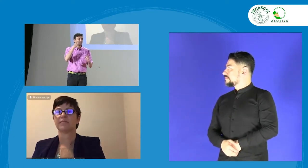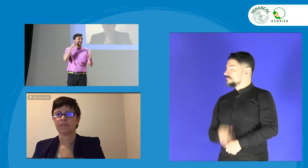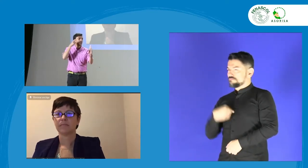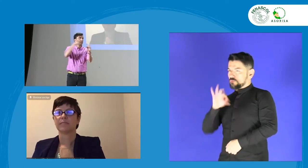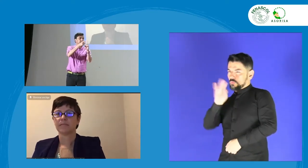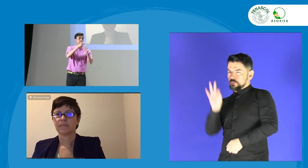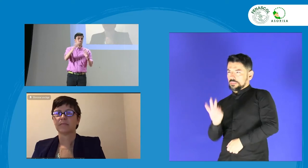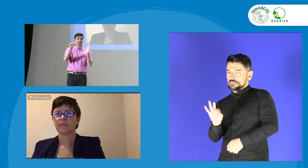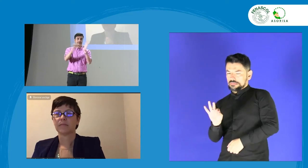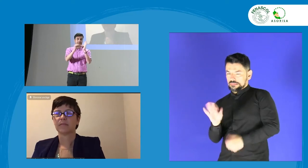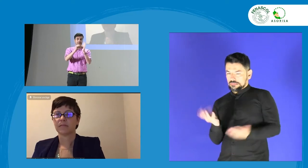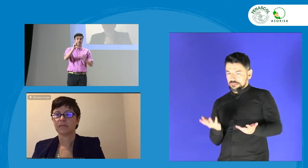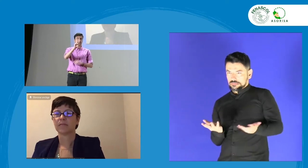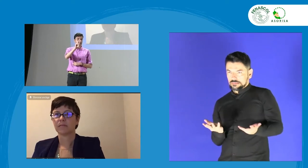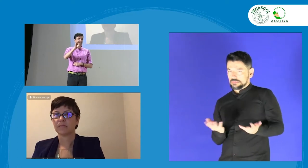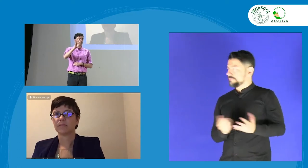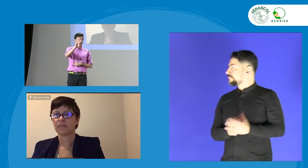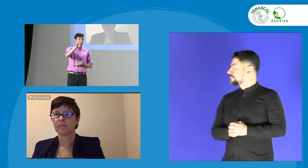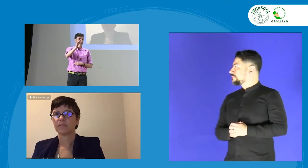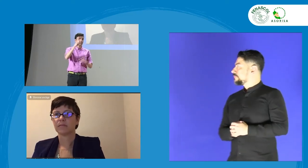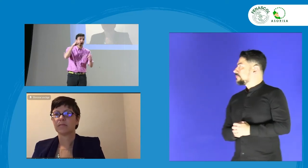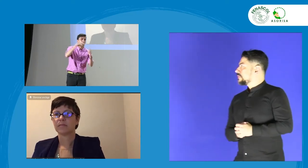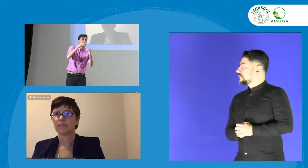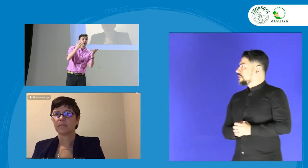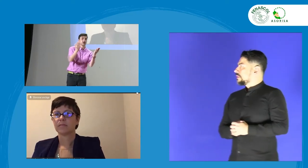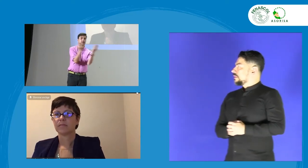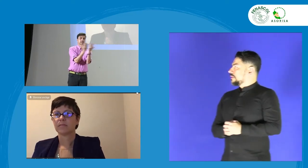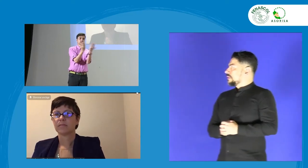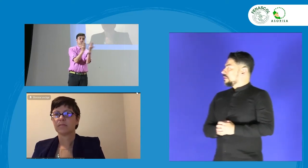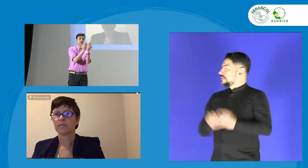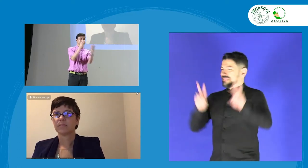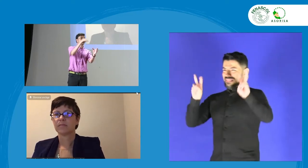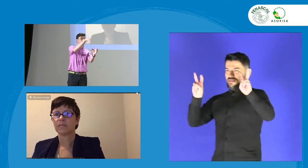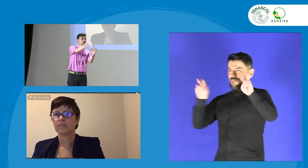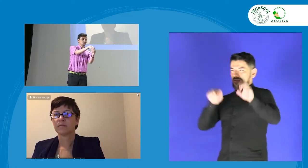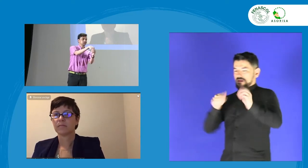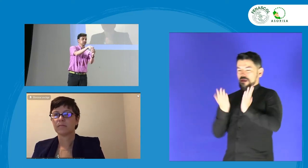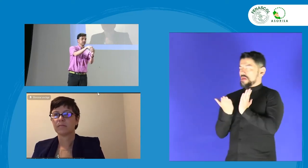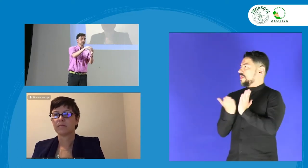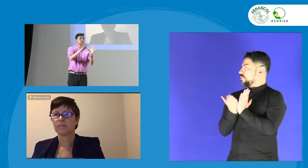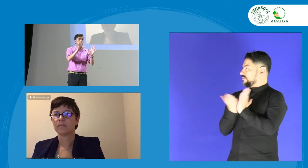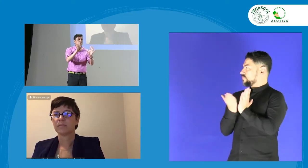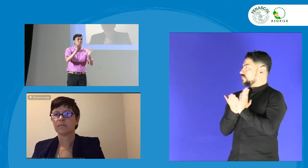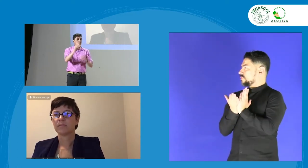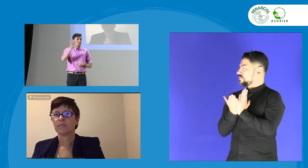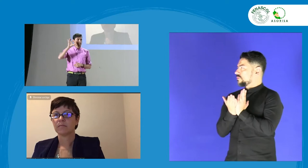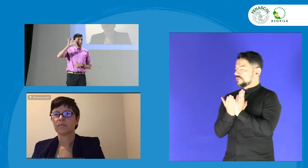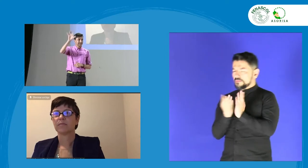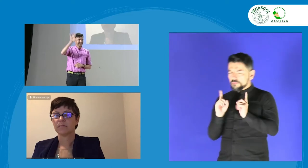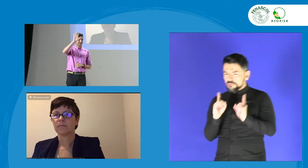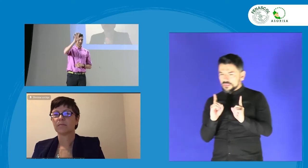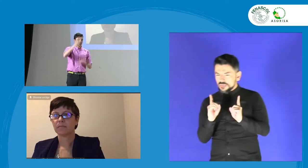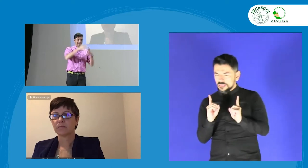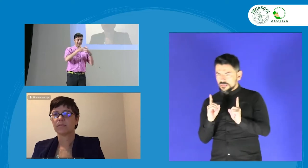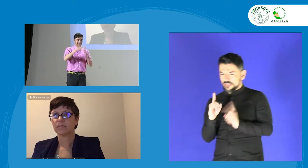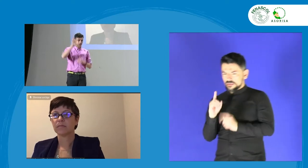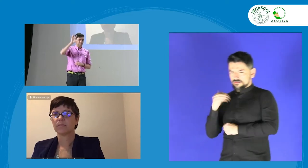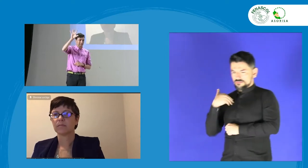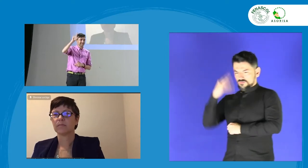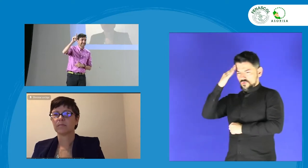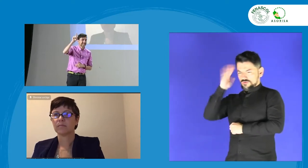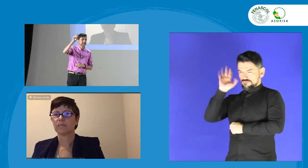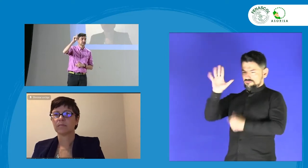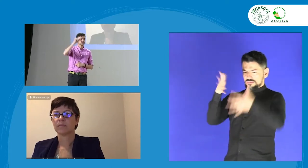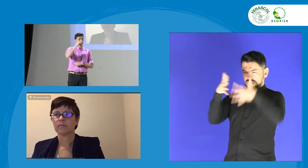Yo soy Luis. Bueno, en el artículo 24 de la convención sabemos que está incluido el tema de la educación.